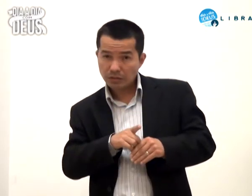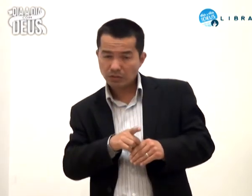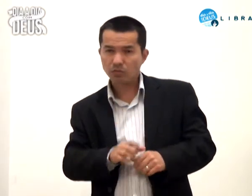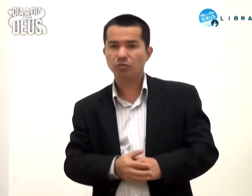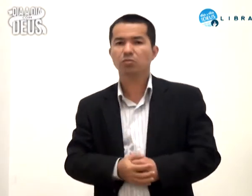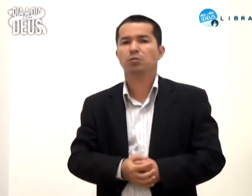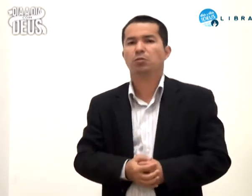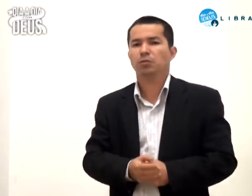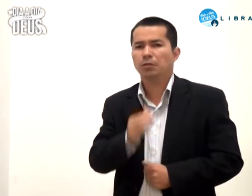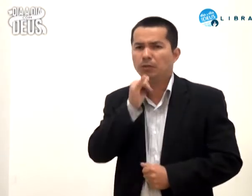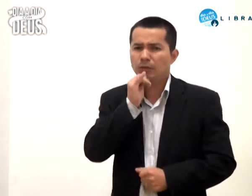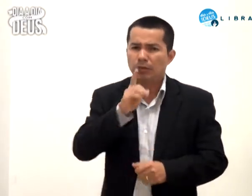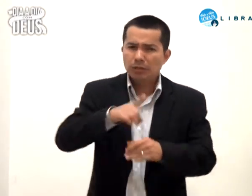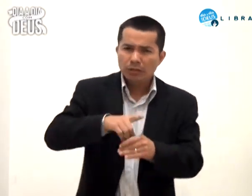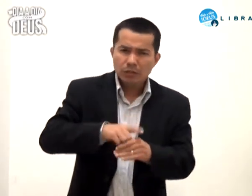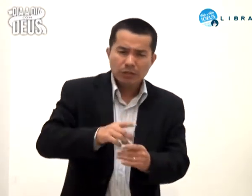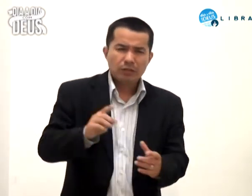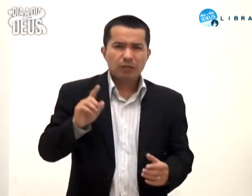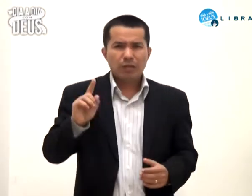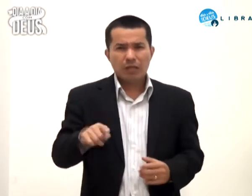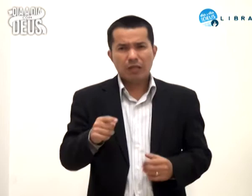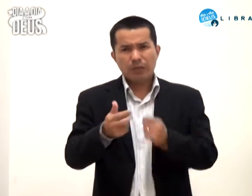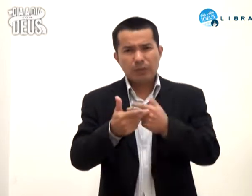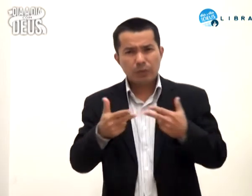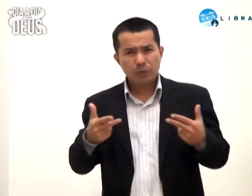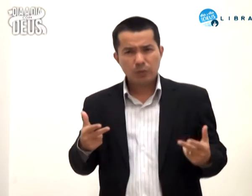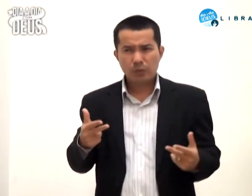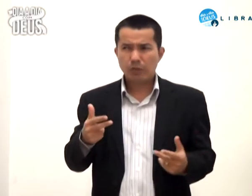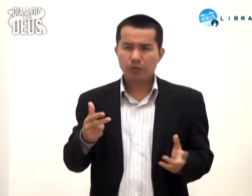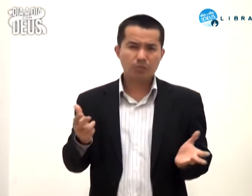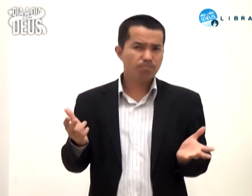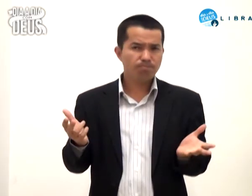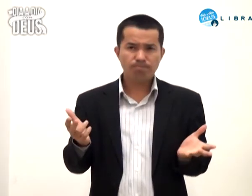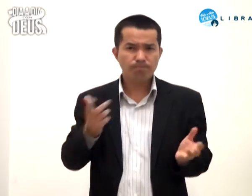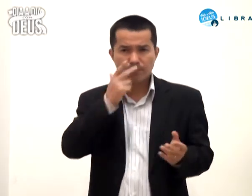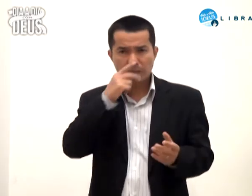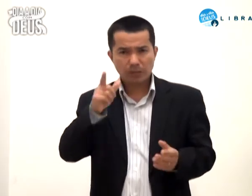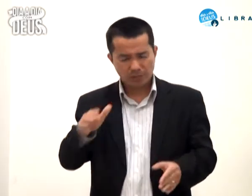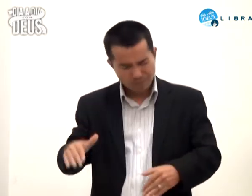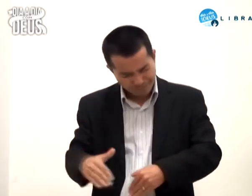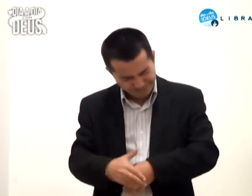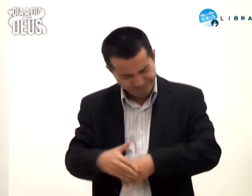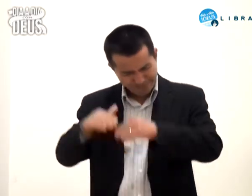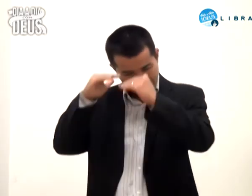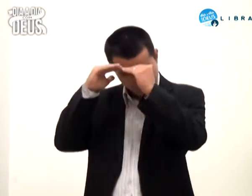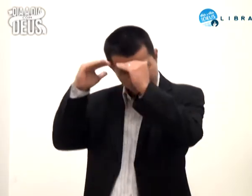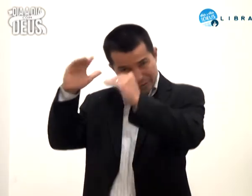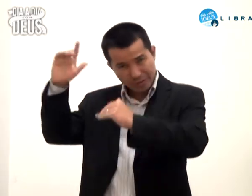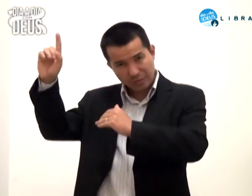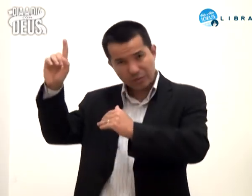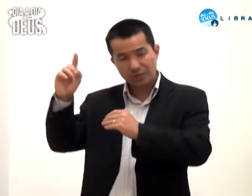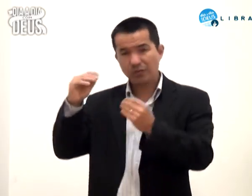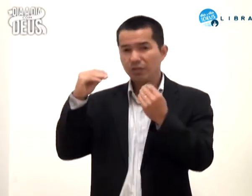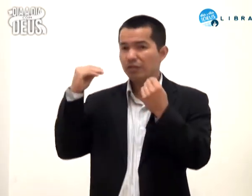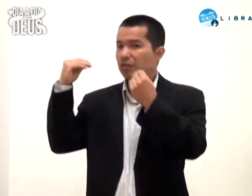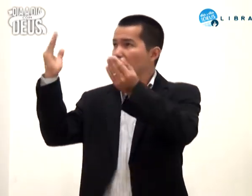Se o dízimo, ele é algo que a gente entende que não nos pertence